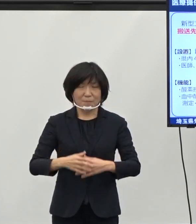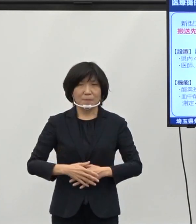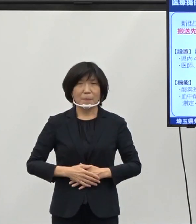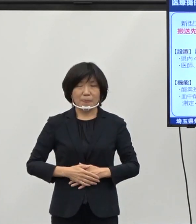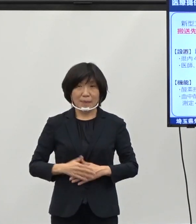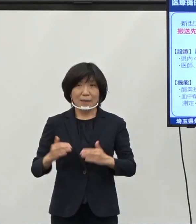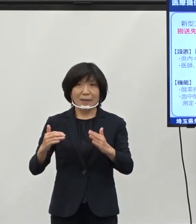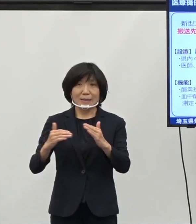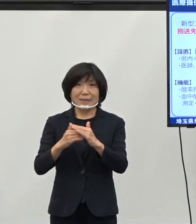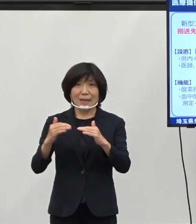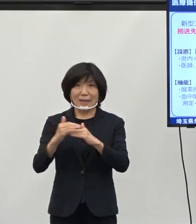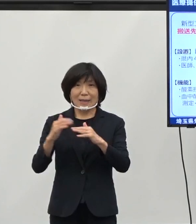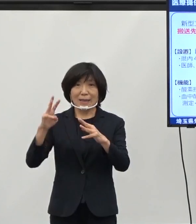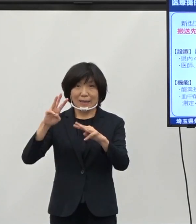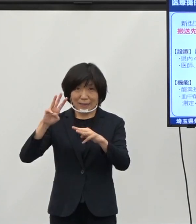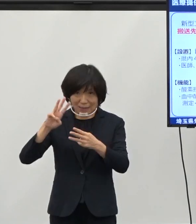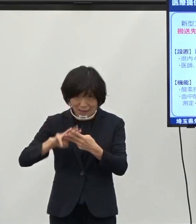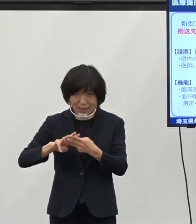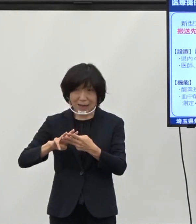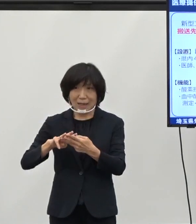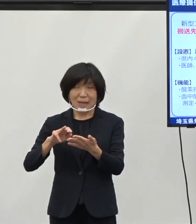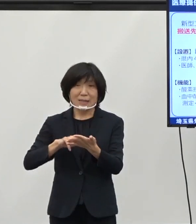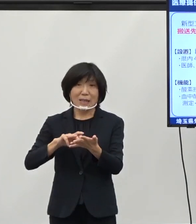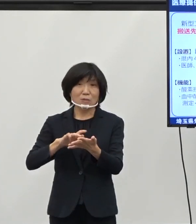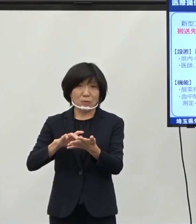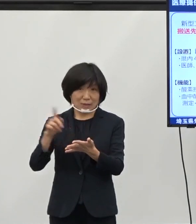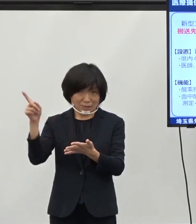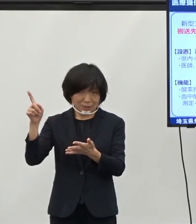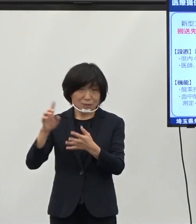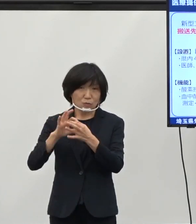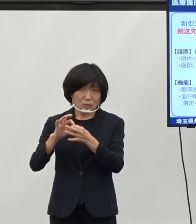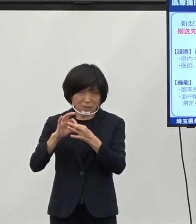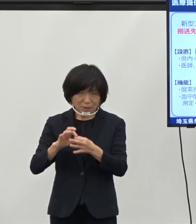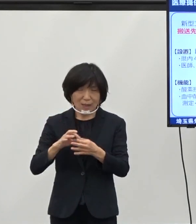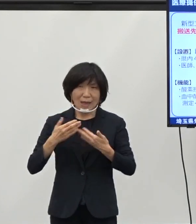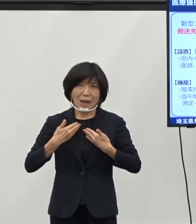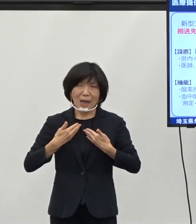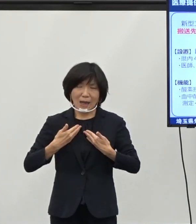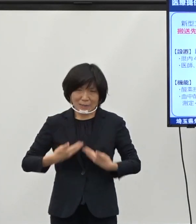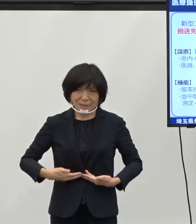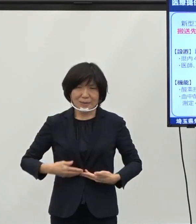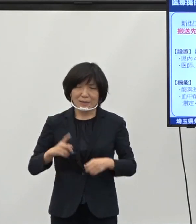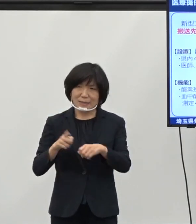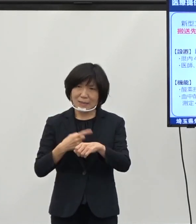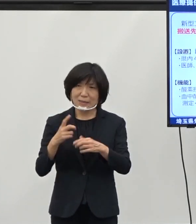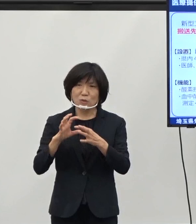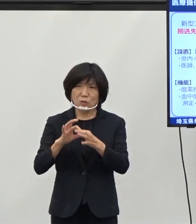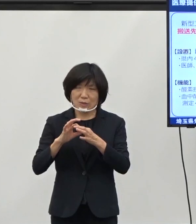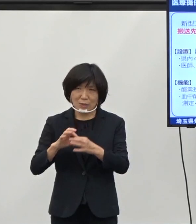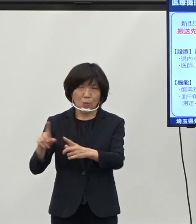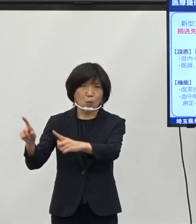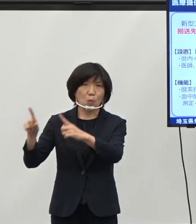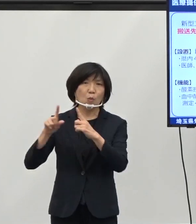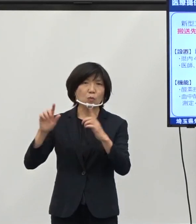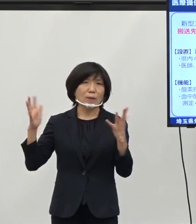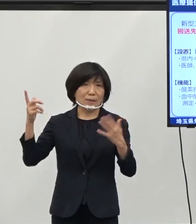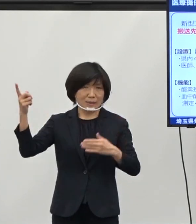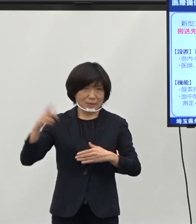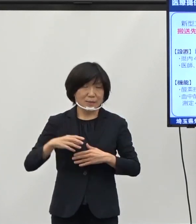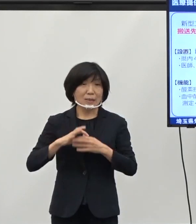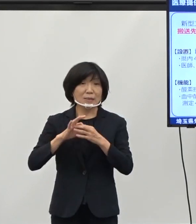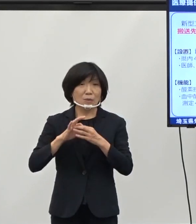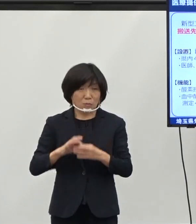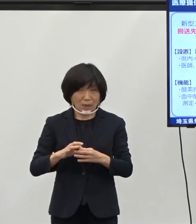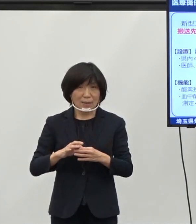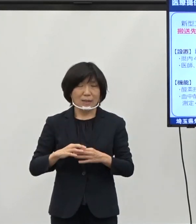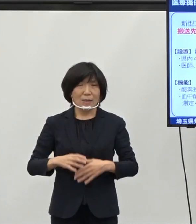関連して発生したとみられる安全上の懸念に関する報告はないということであります。したがって、